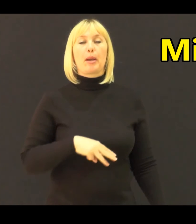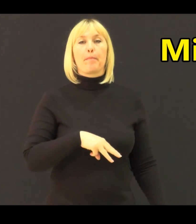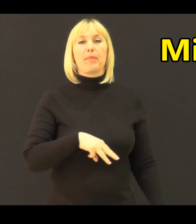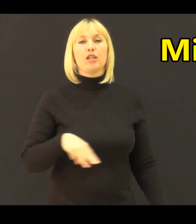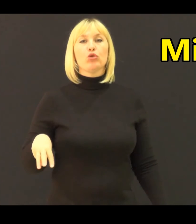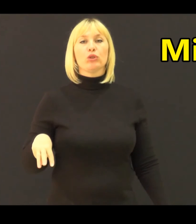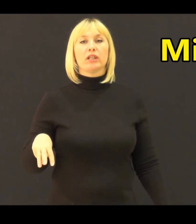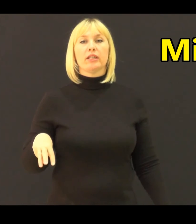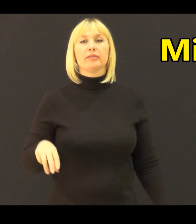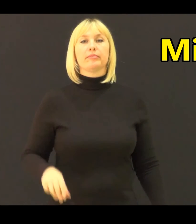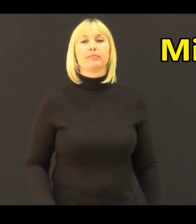Minută.